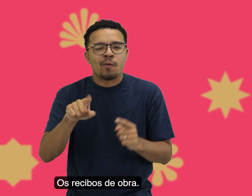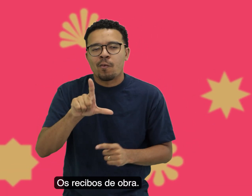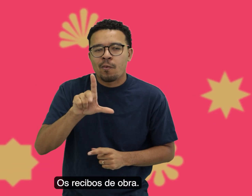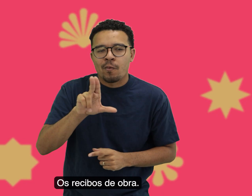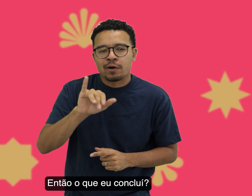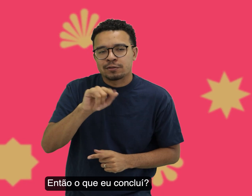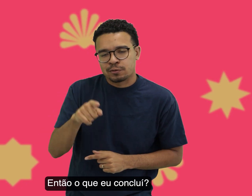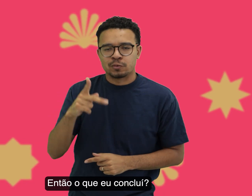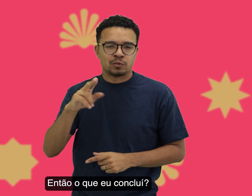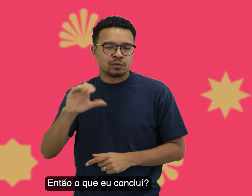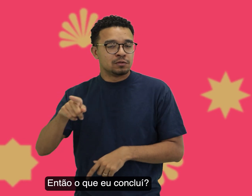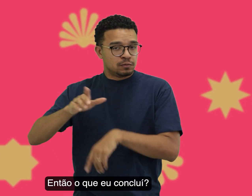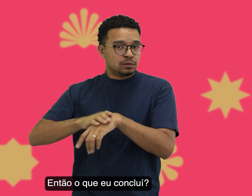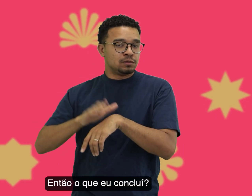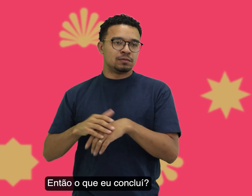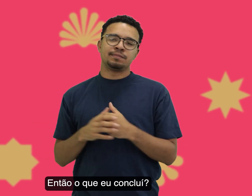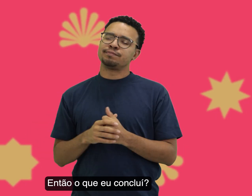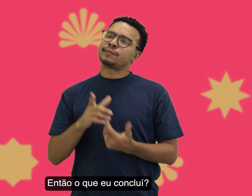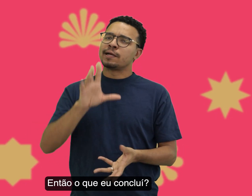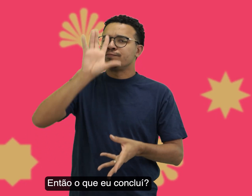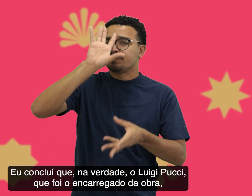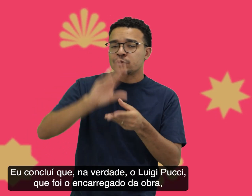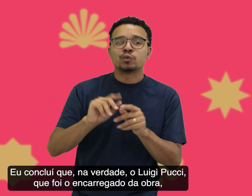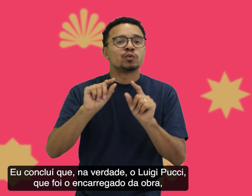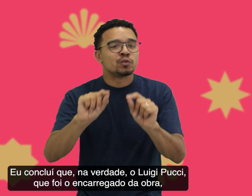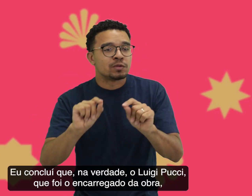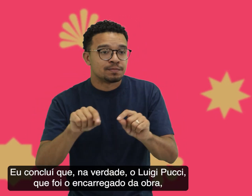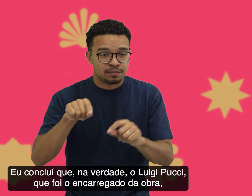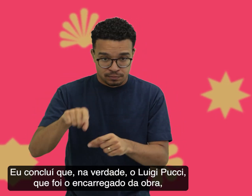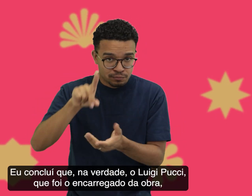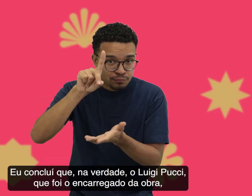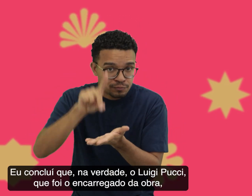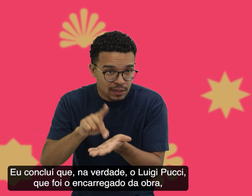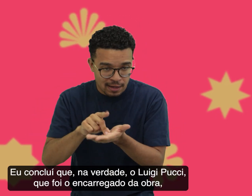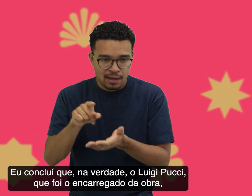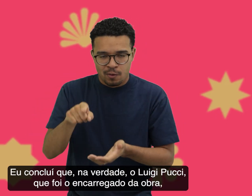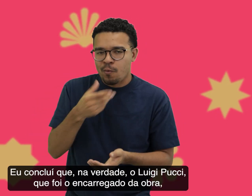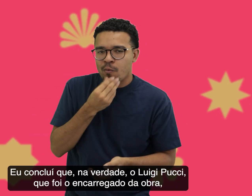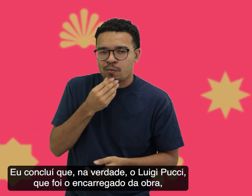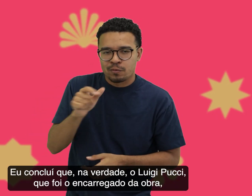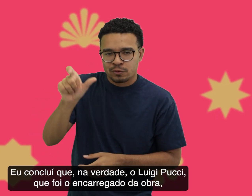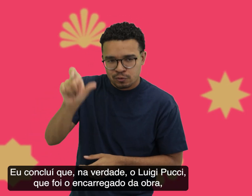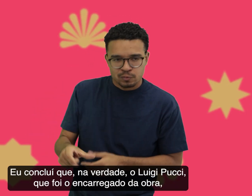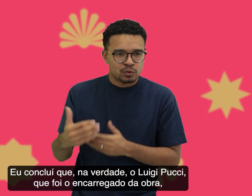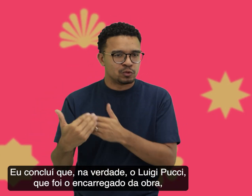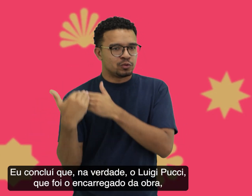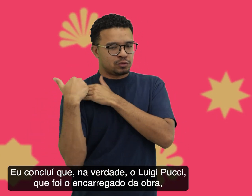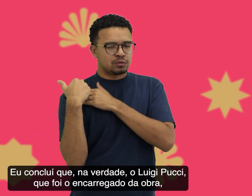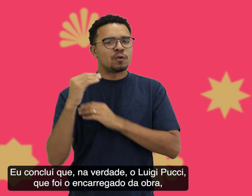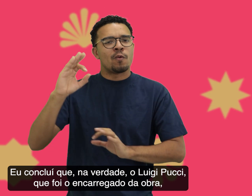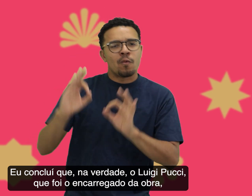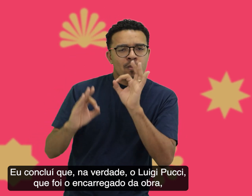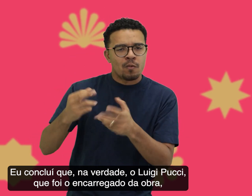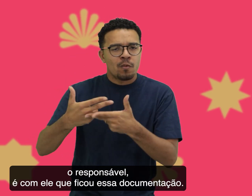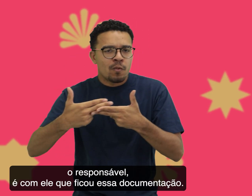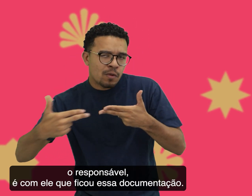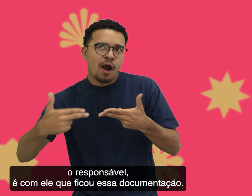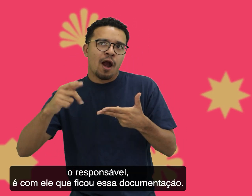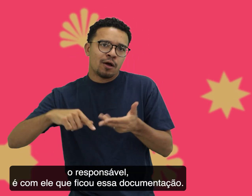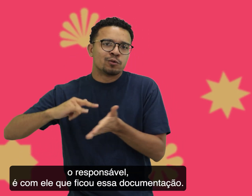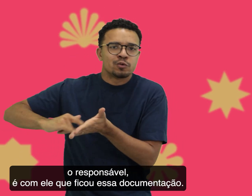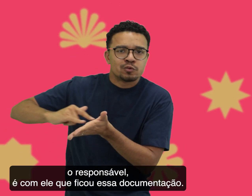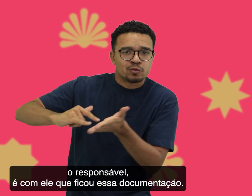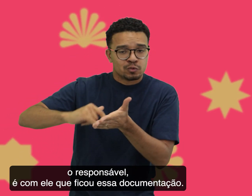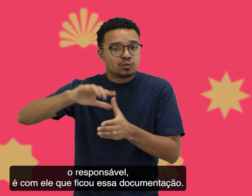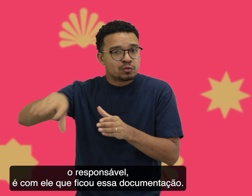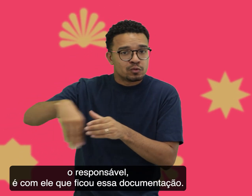Os recibos de obra. Então, assim, o que eu concluí, né? Eu concluí que, na verdade, o Luiz Pucci, que foi o encarregado da